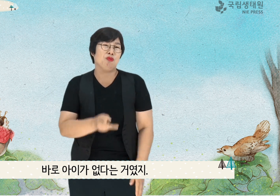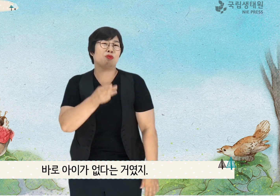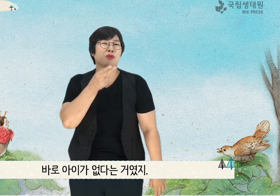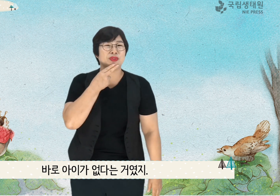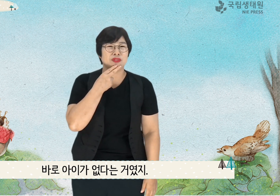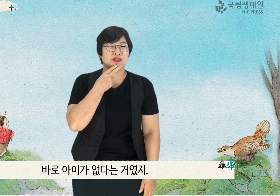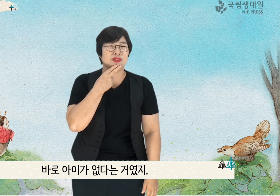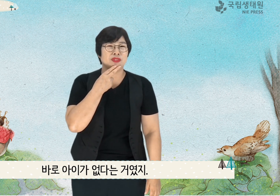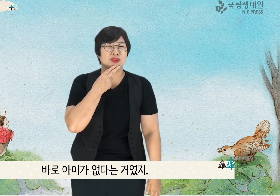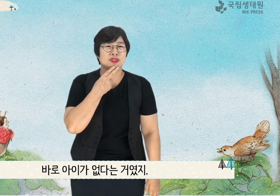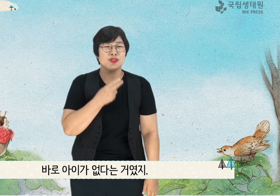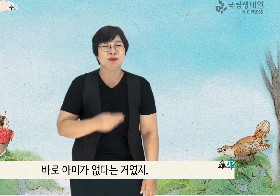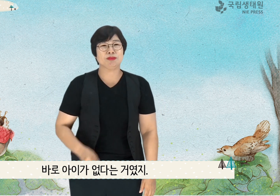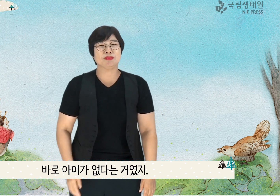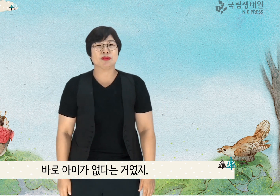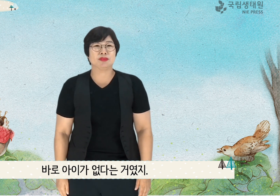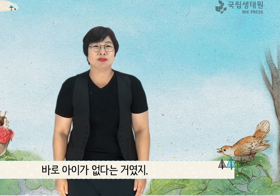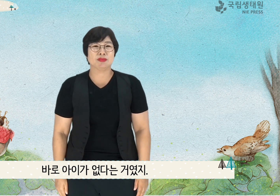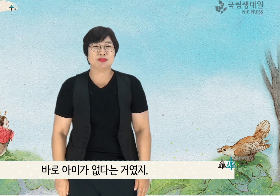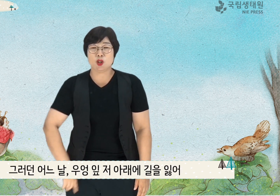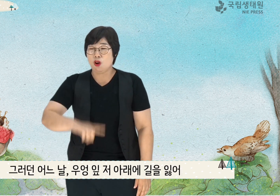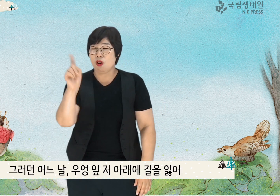바로 아이가 없다는 거였지.